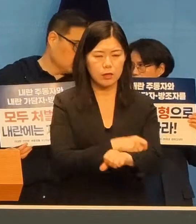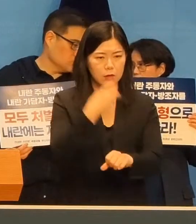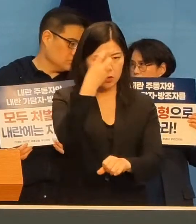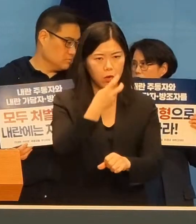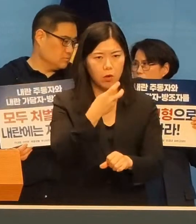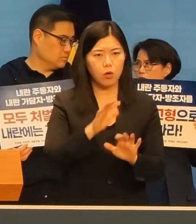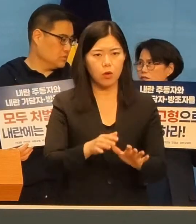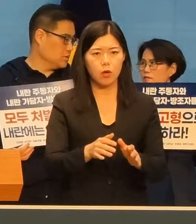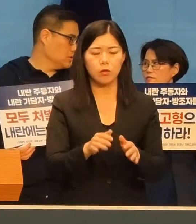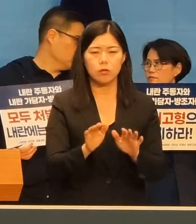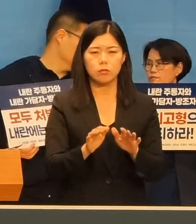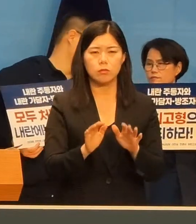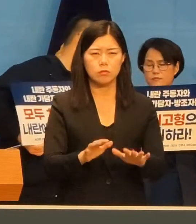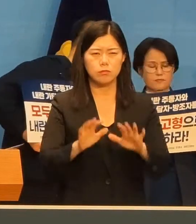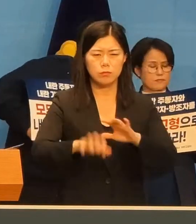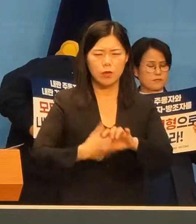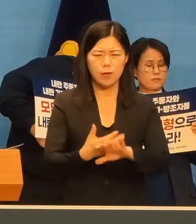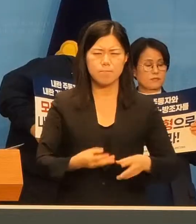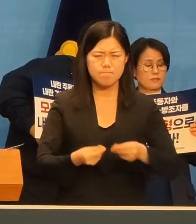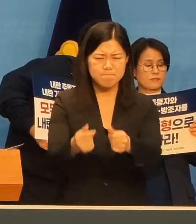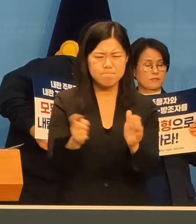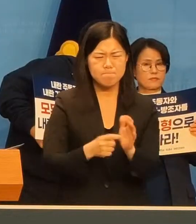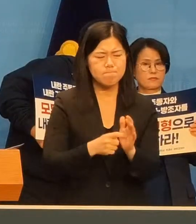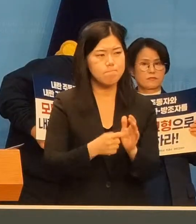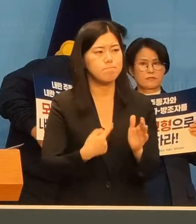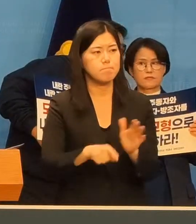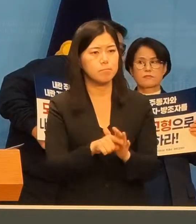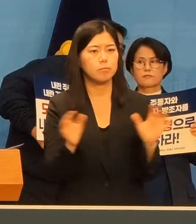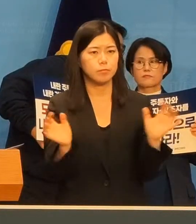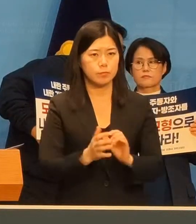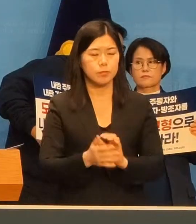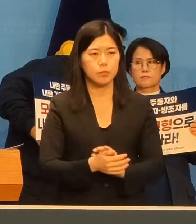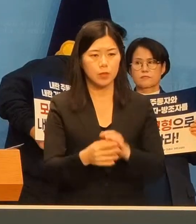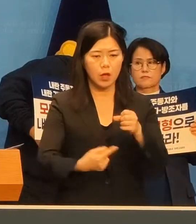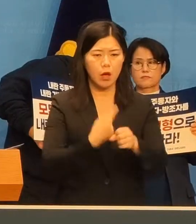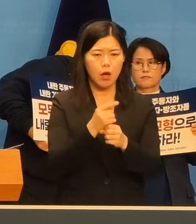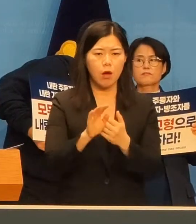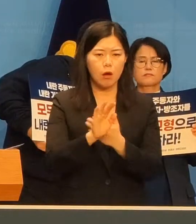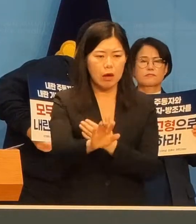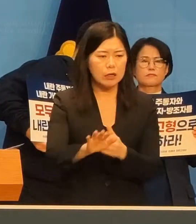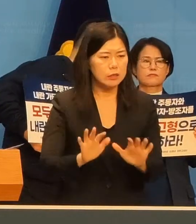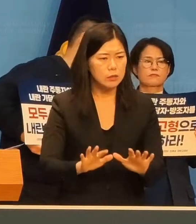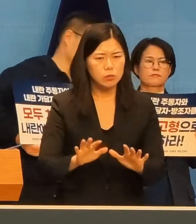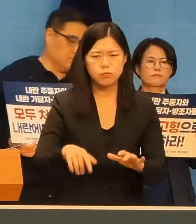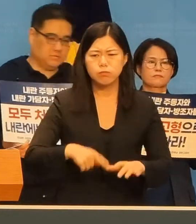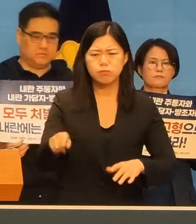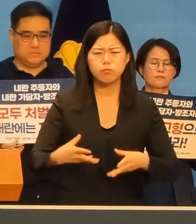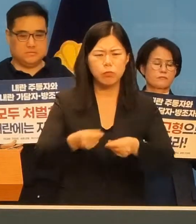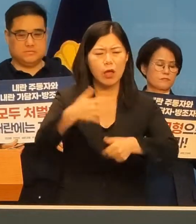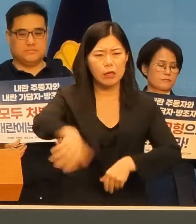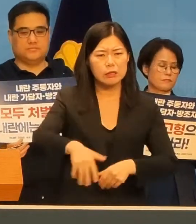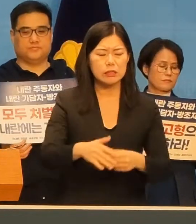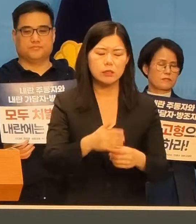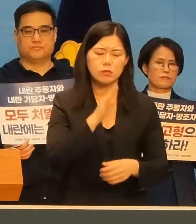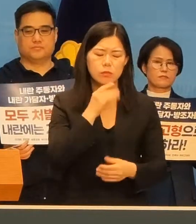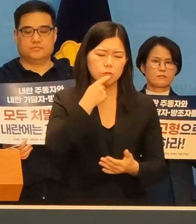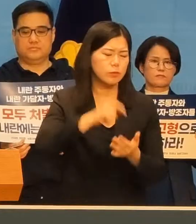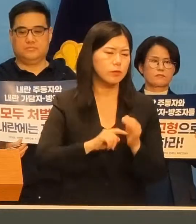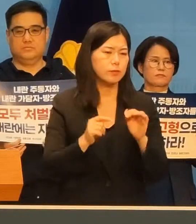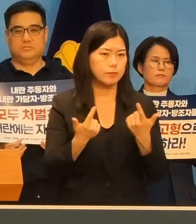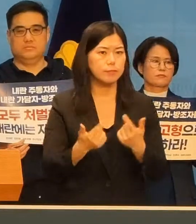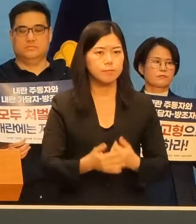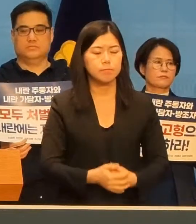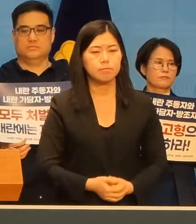내란 진압, 내란 종식을 촉구하고자 모였습니다. 1년을 넘기고 있는 내란 진압의 과정은 결코 쉽지 않은 인고의 시간이